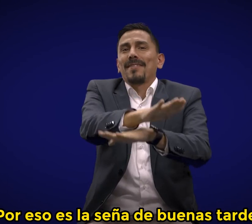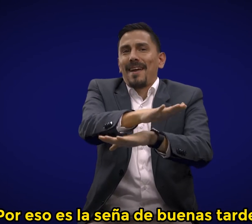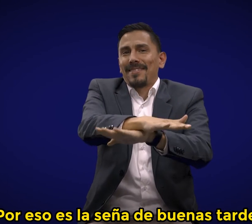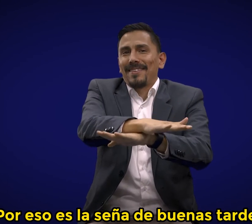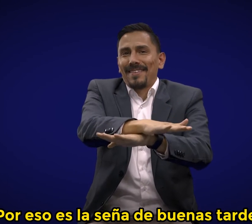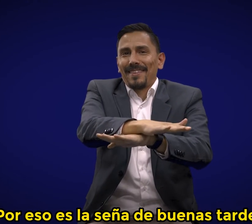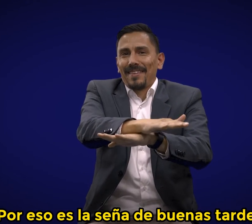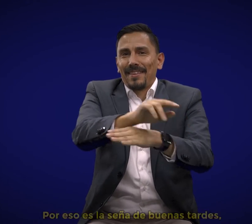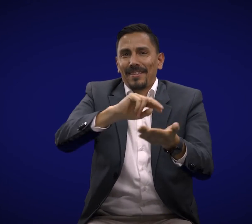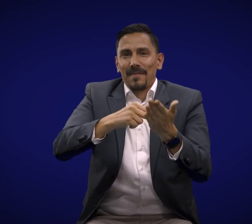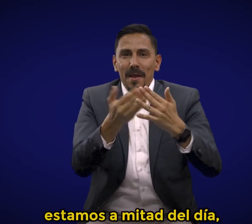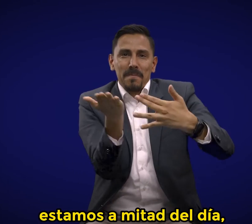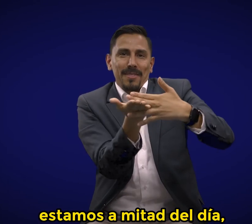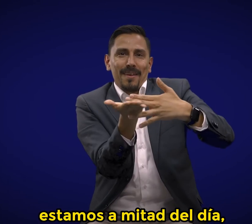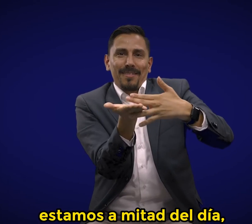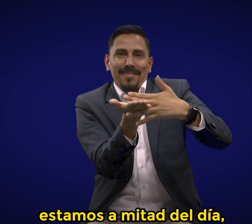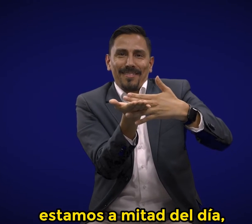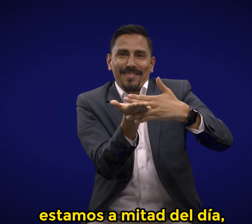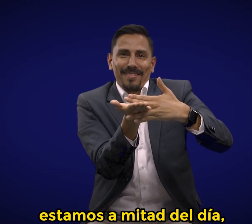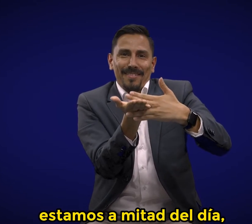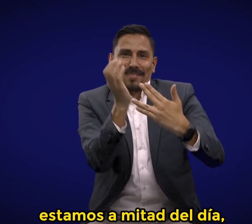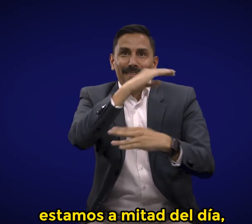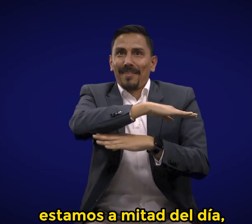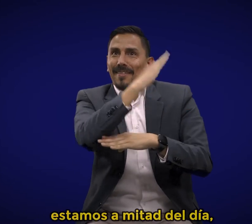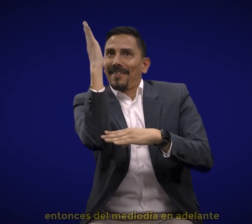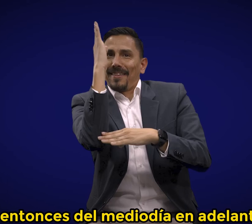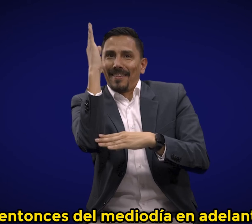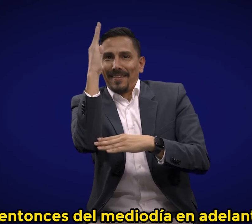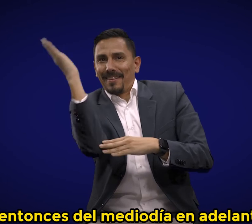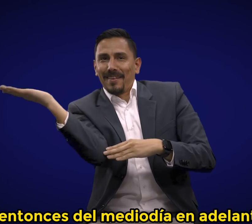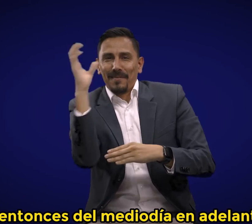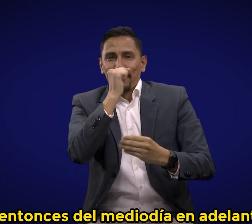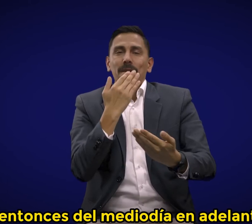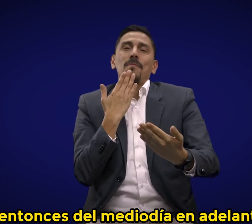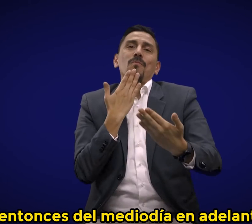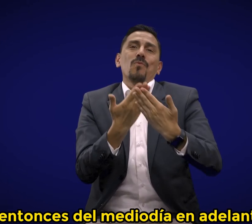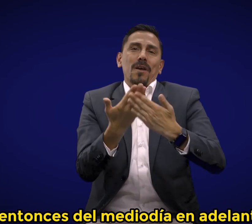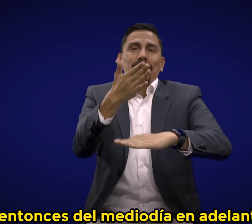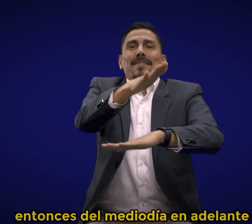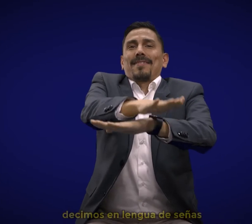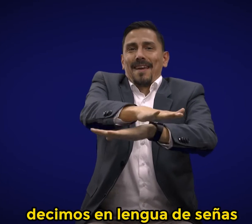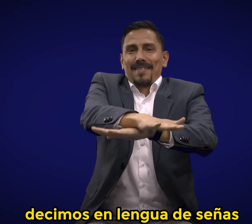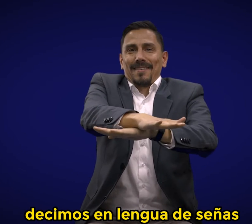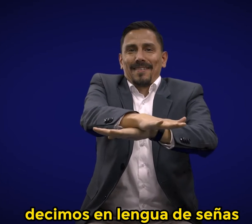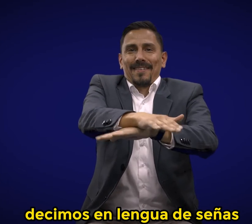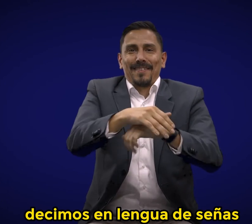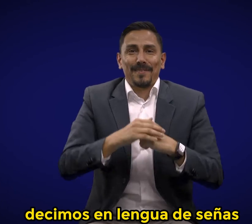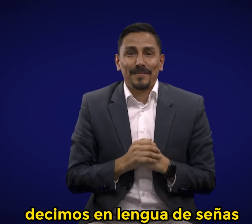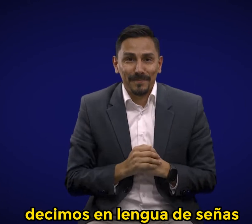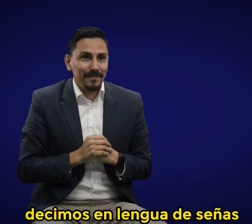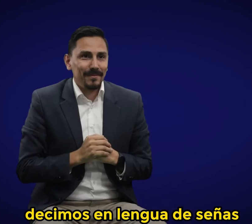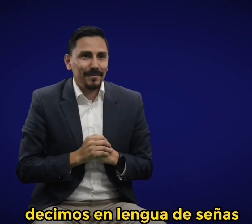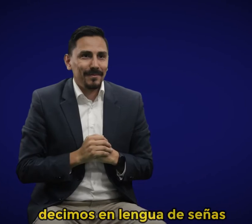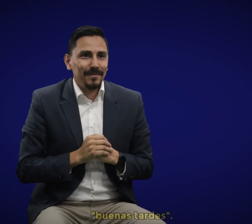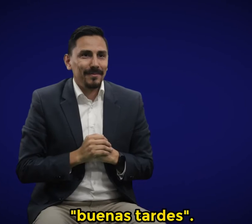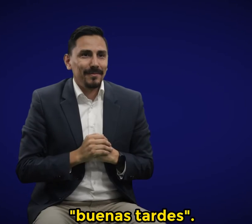buenas tardes. Estamos a mitad del día. Entonces del mediodía en adelante decimos en lengua de señas buenas